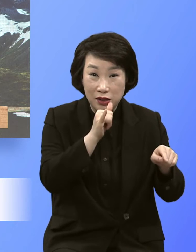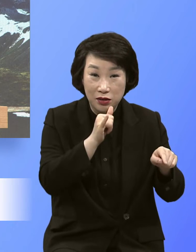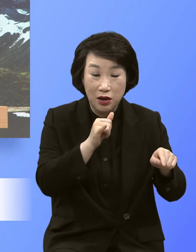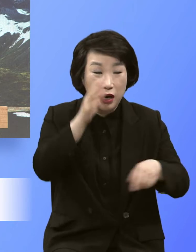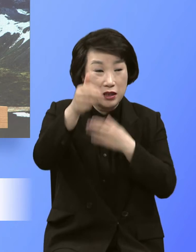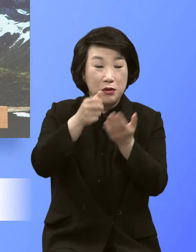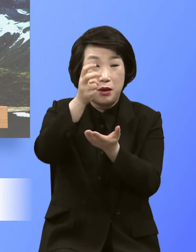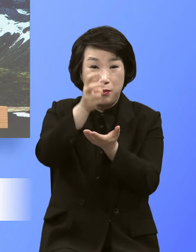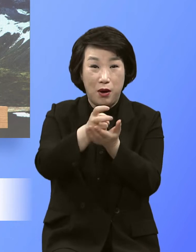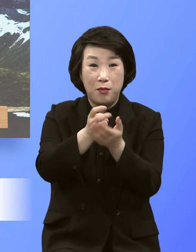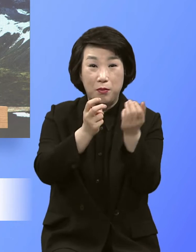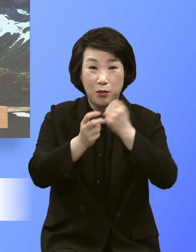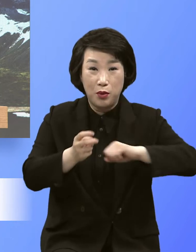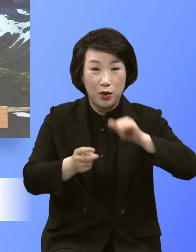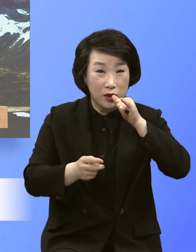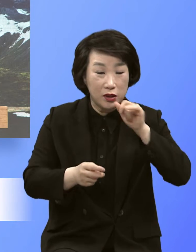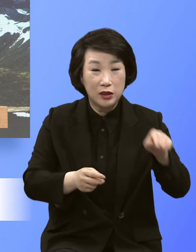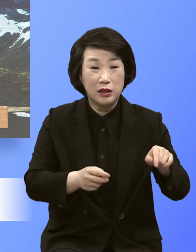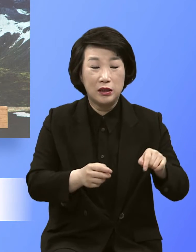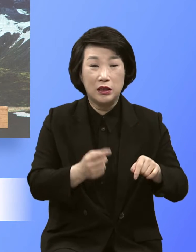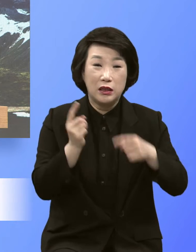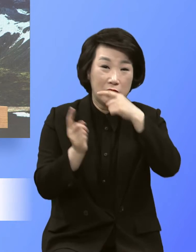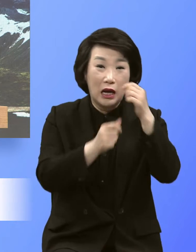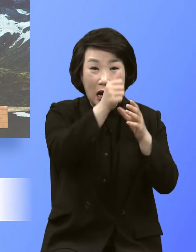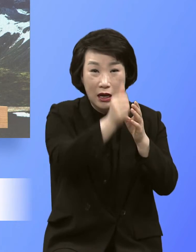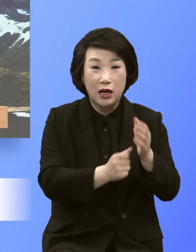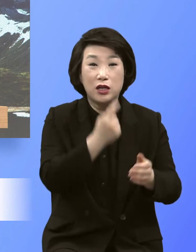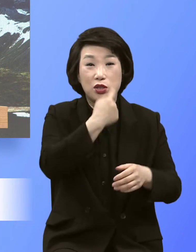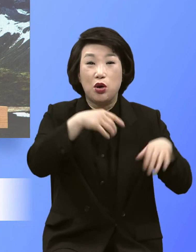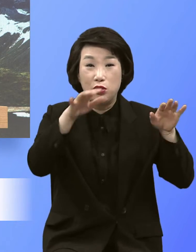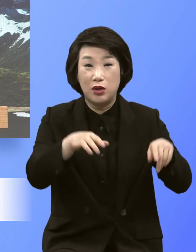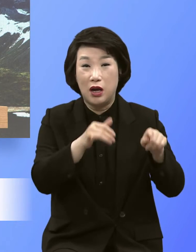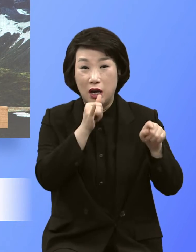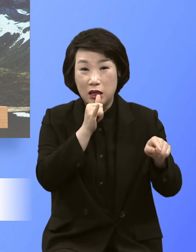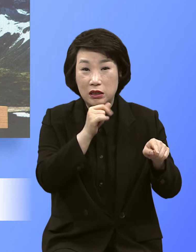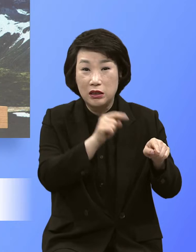하나님의 질서를 파괴한 이 타락한 천사